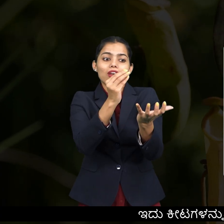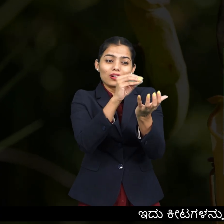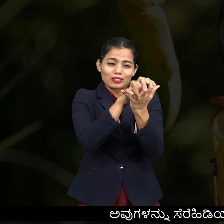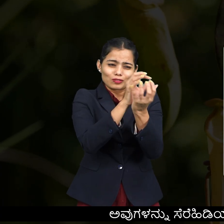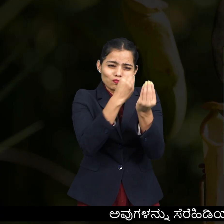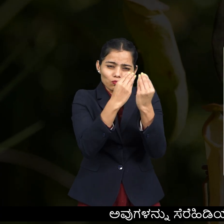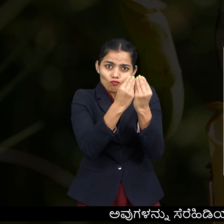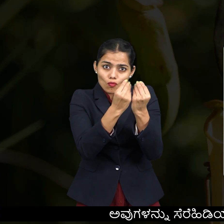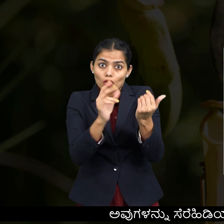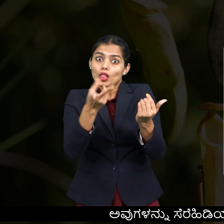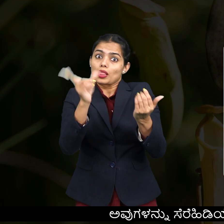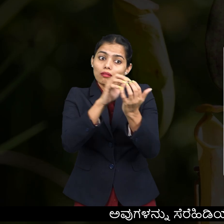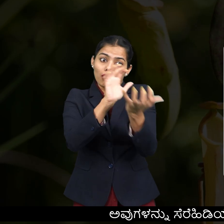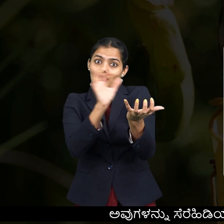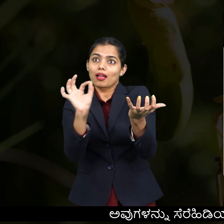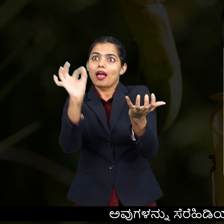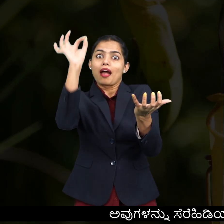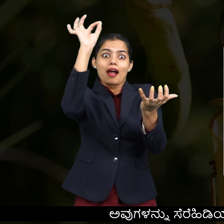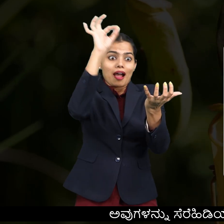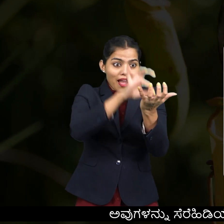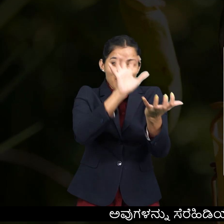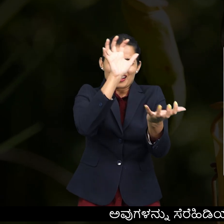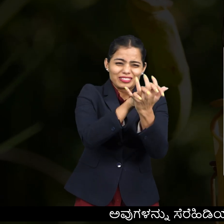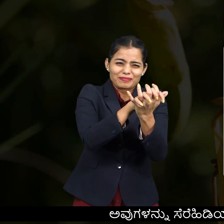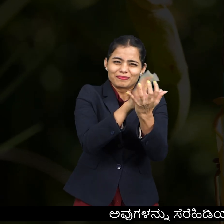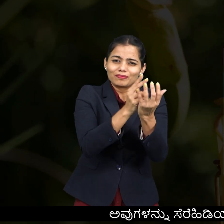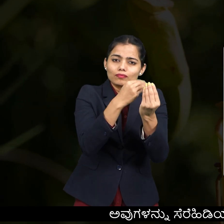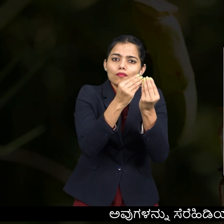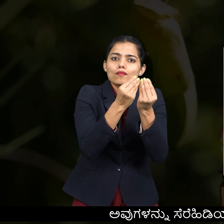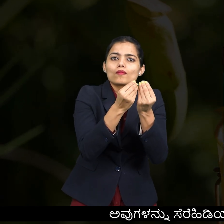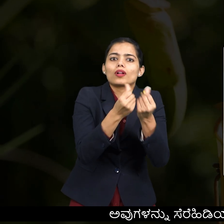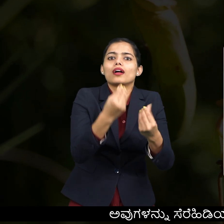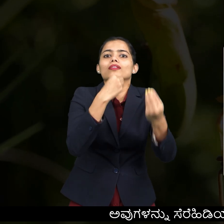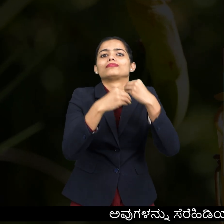ಮತ್ತು ಅವುಗಳನ್ನು ಸೆರೆಹಿಡಿಯಲು ಸಹಾಯ ಮಾಡುತ್ತವೆ.